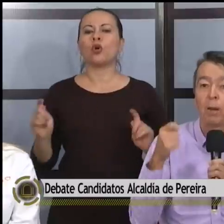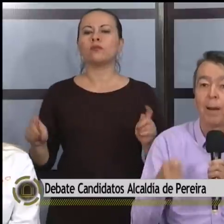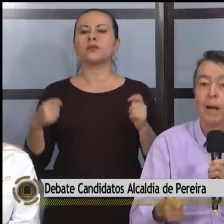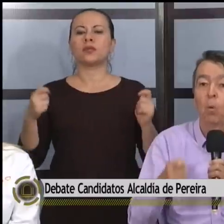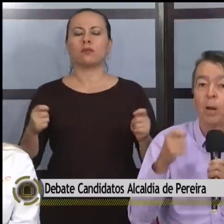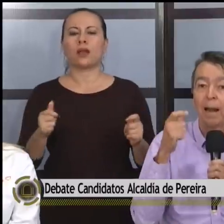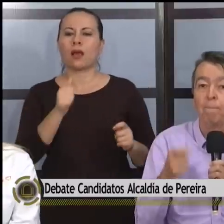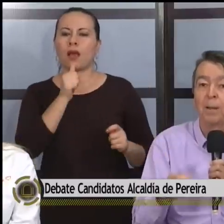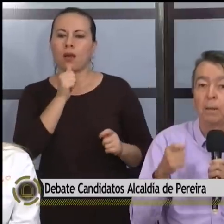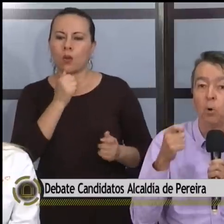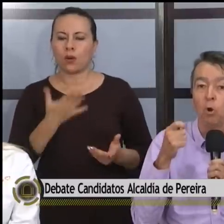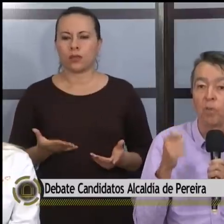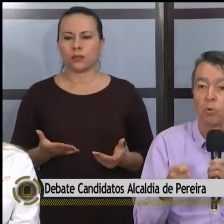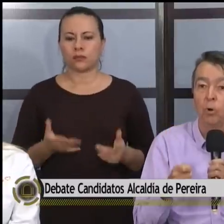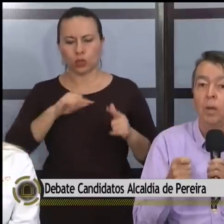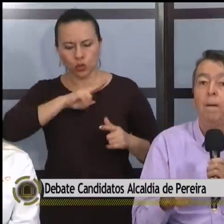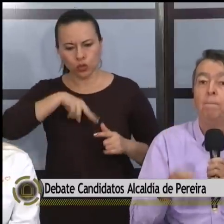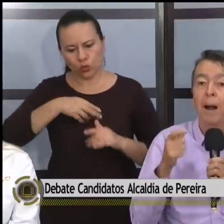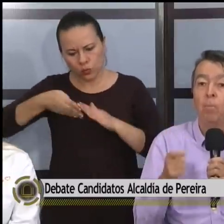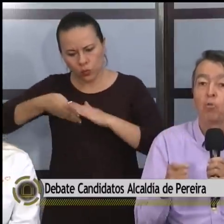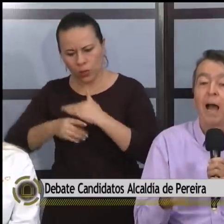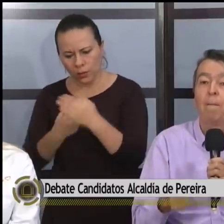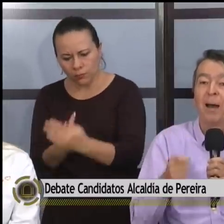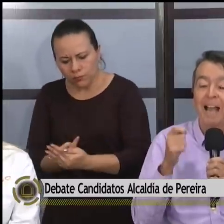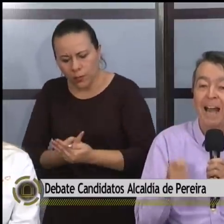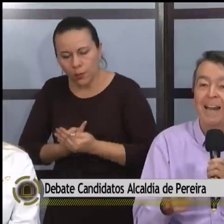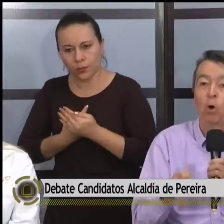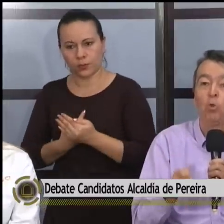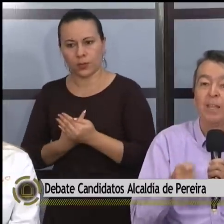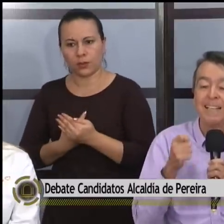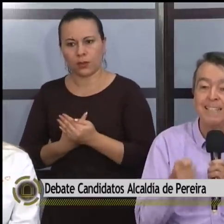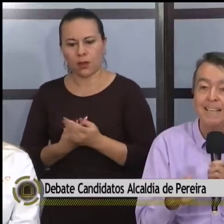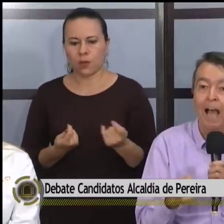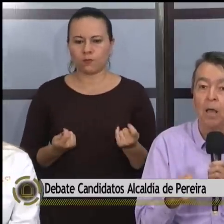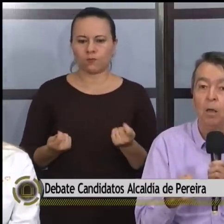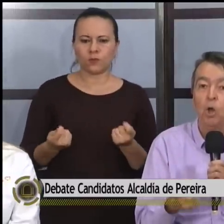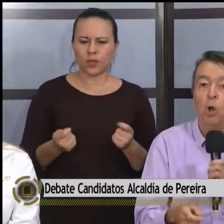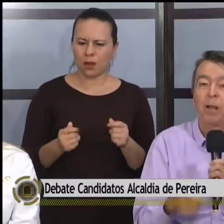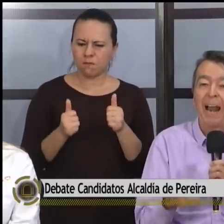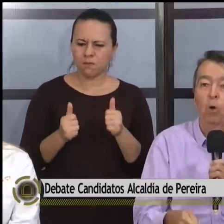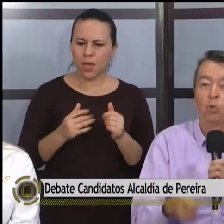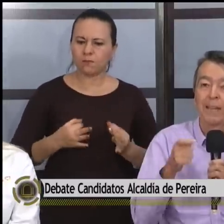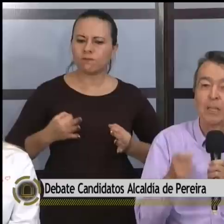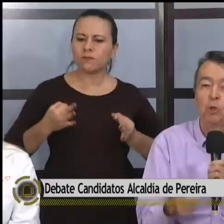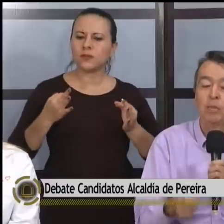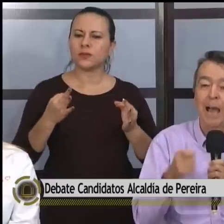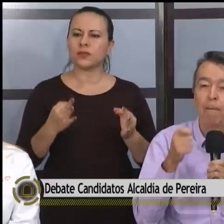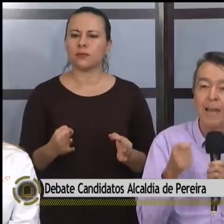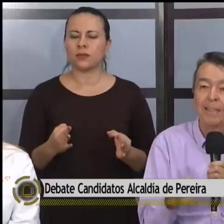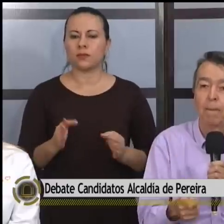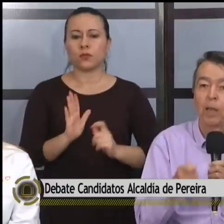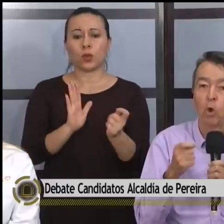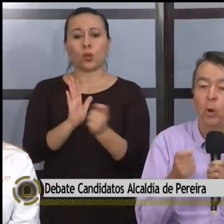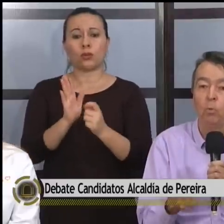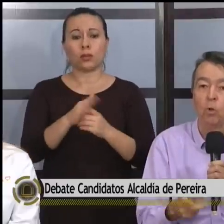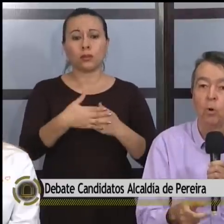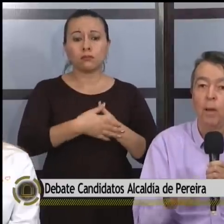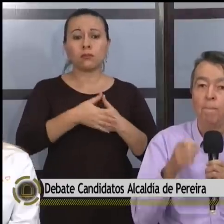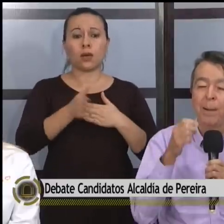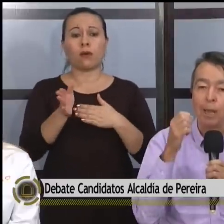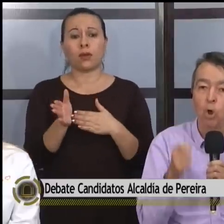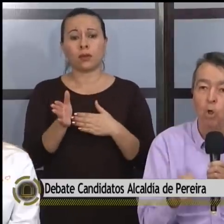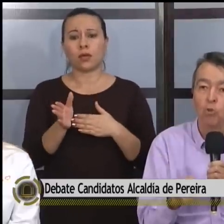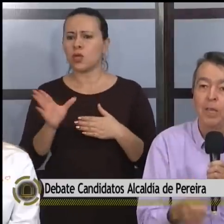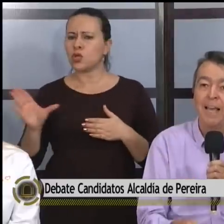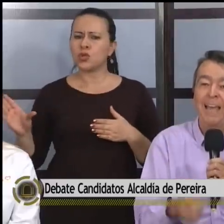a conservarla como el gran patrimonio nuestro. Vamos a manejarla con decencia. Que la contratación sea abierta para todo el mundo. Un